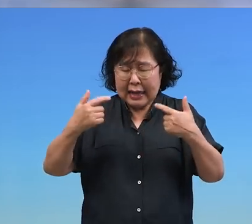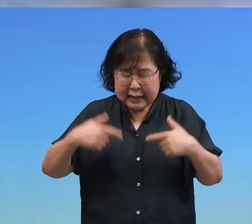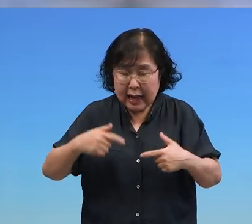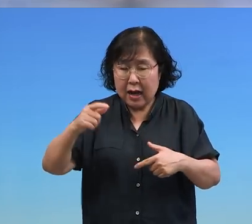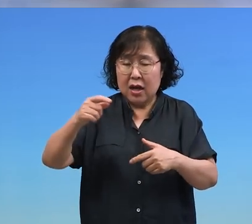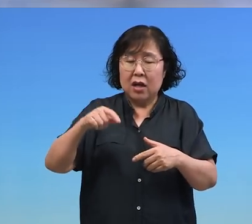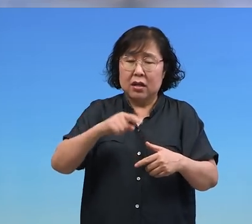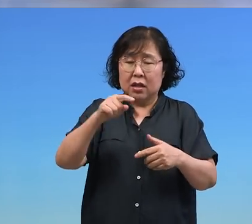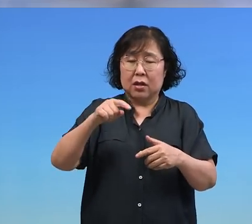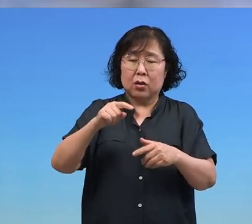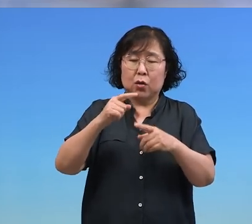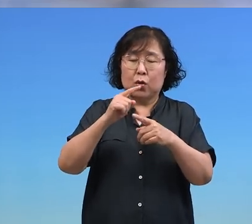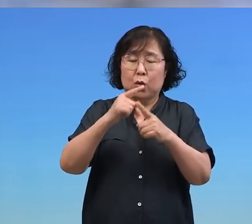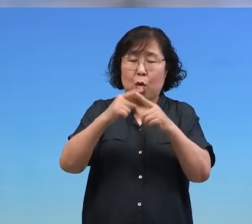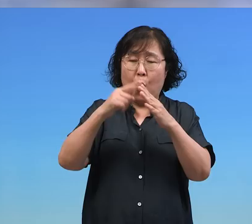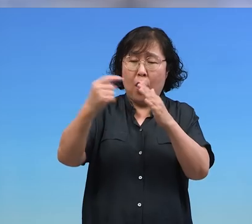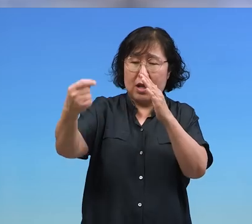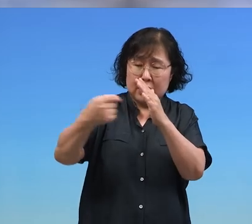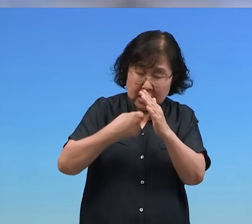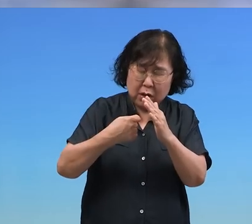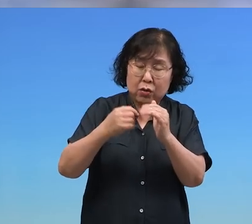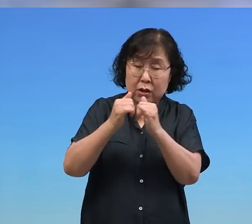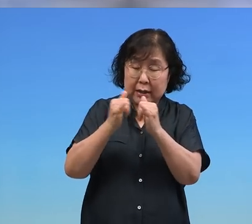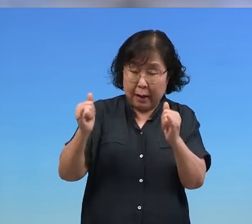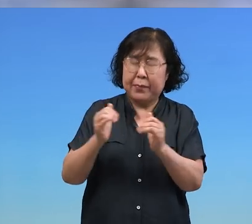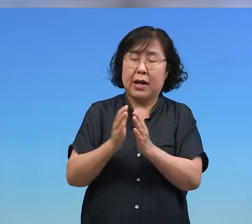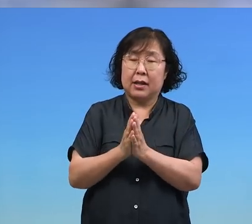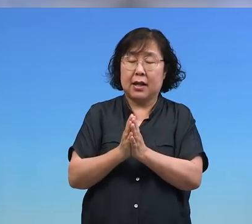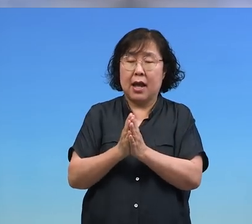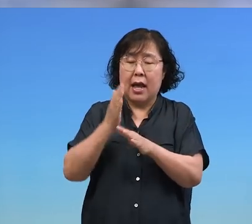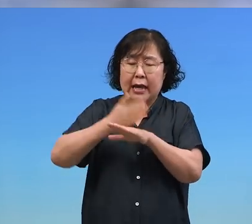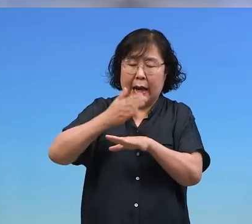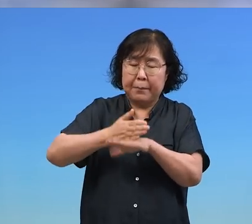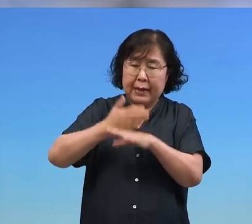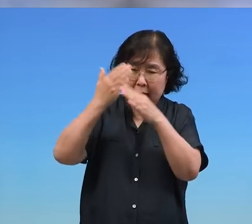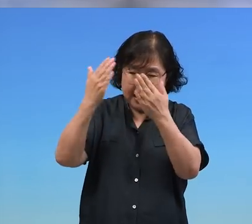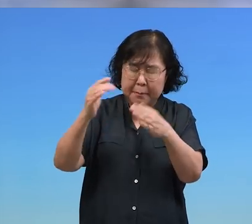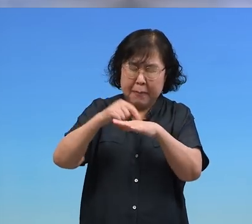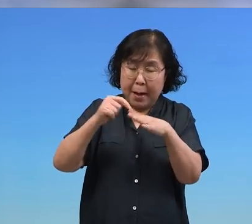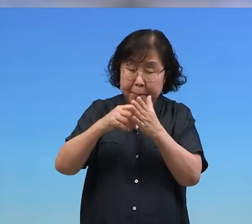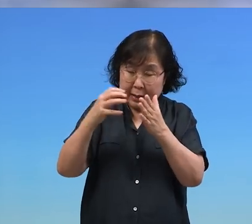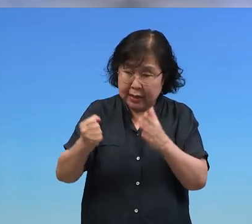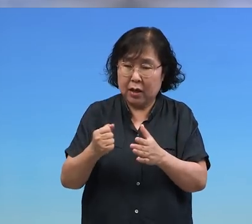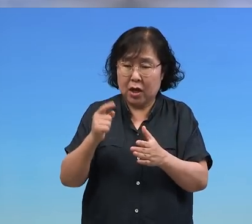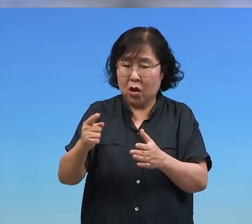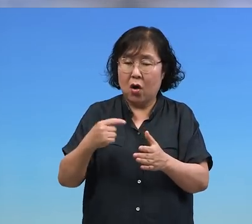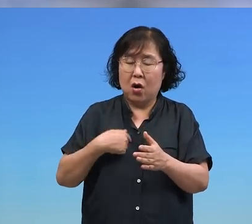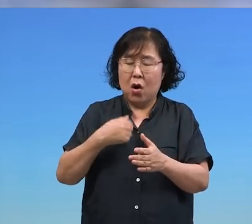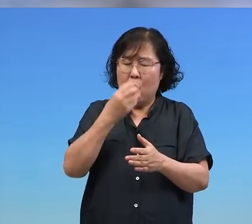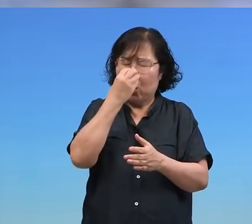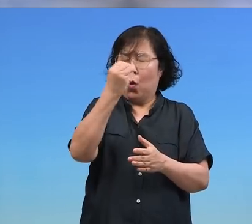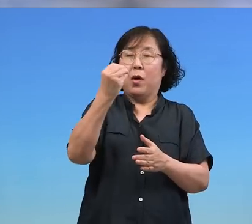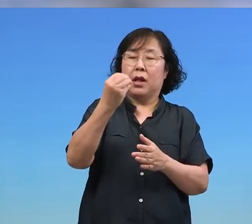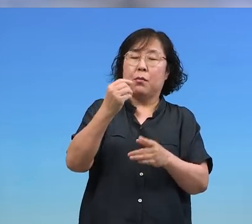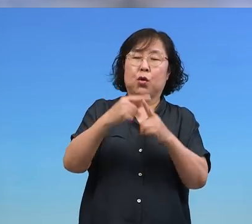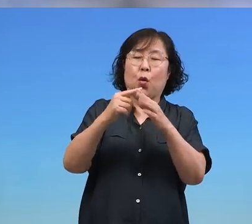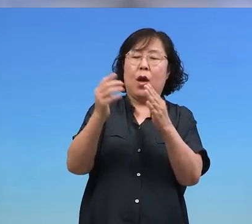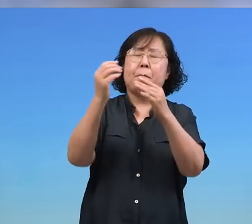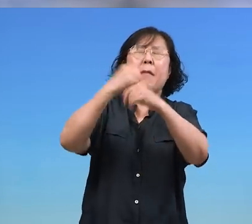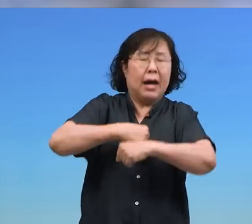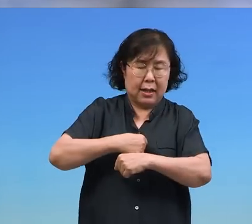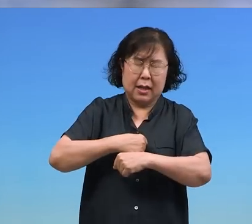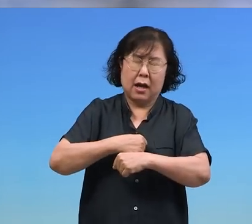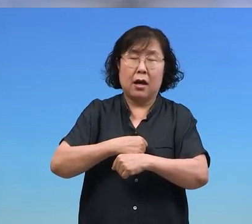생각해라 그리고 네가 잘나가지고 목회가 잘된다 생각하면 너 망할 줄 알아라 이런 과격한 말씀도 하시고요